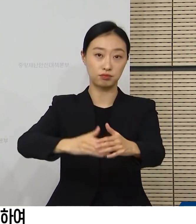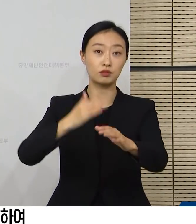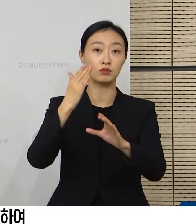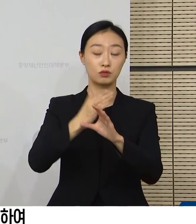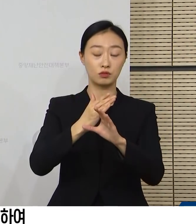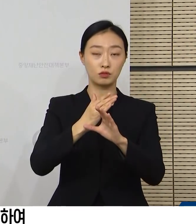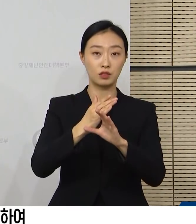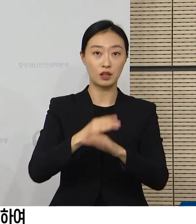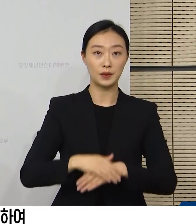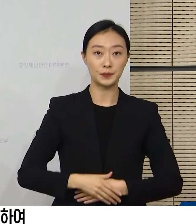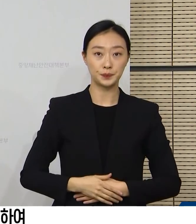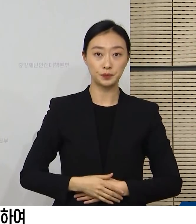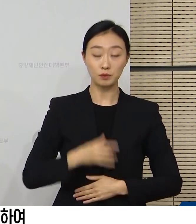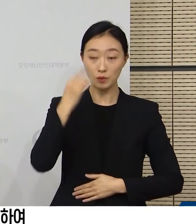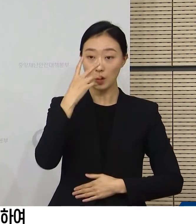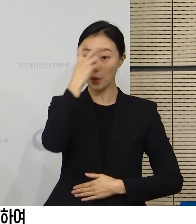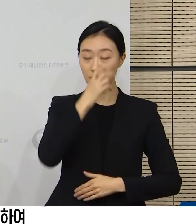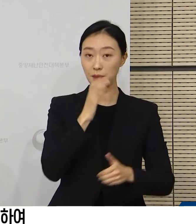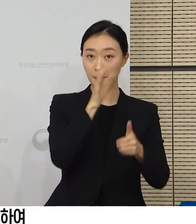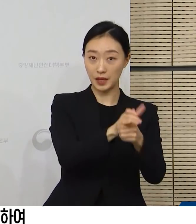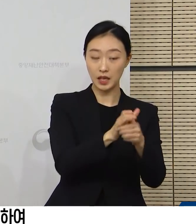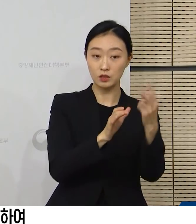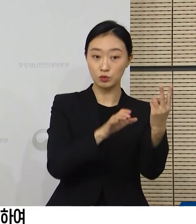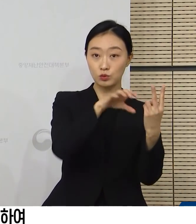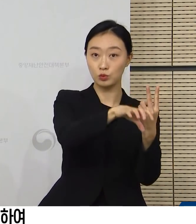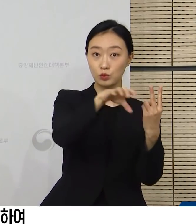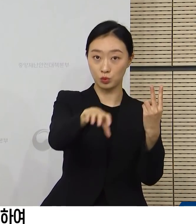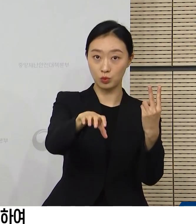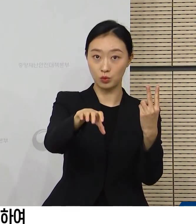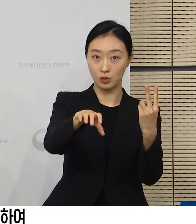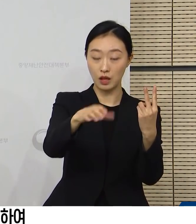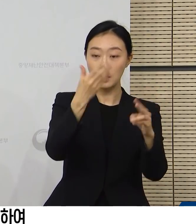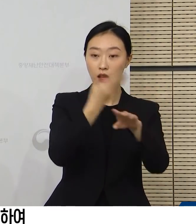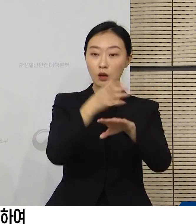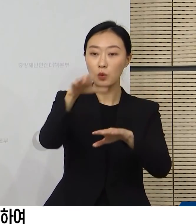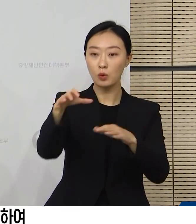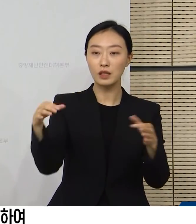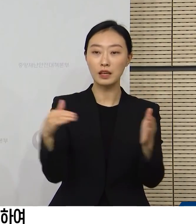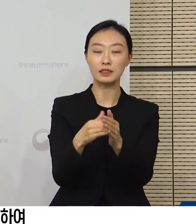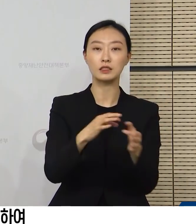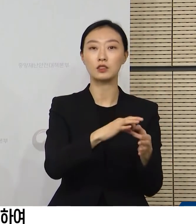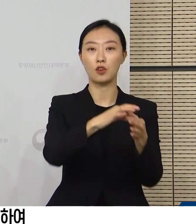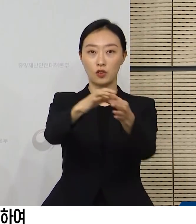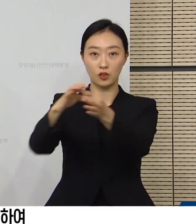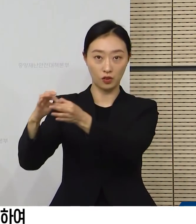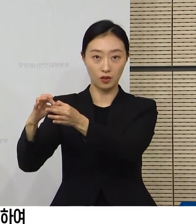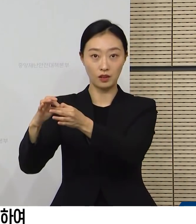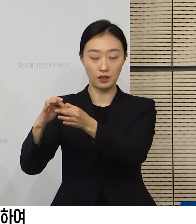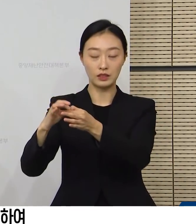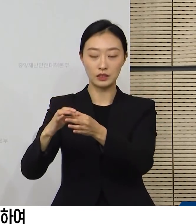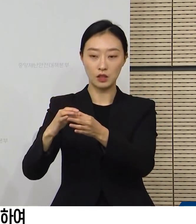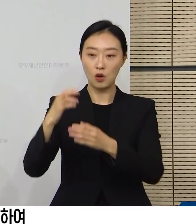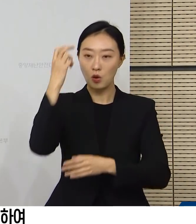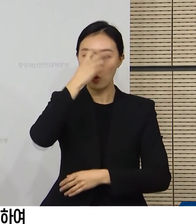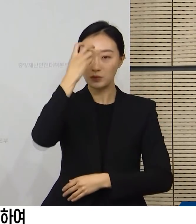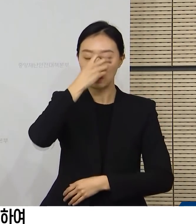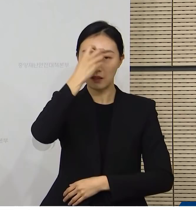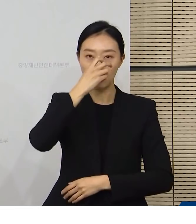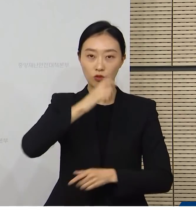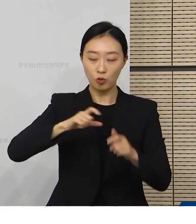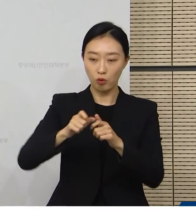기존에 수탁검사기관 2개소에 다른 검사기관을 연계하여 검사 수요 증가에도 대비하고